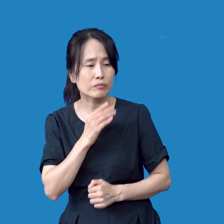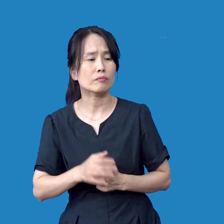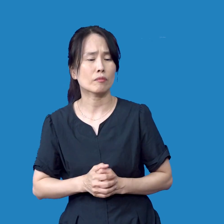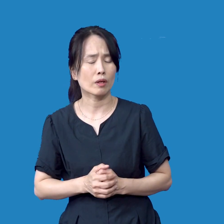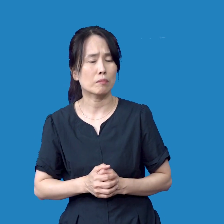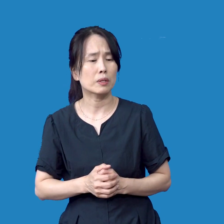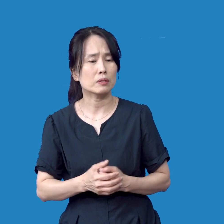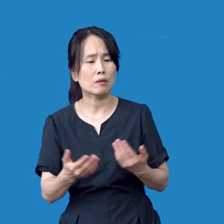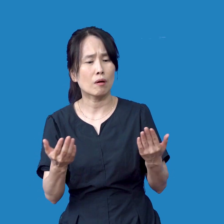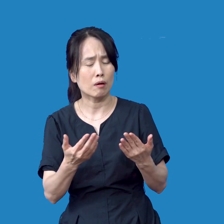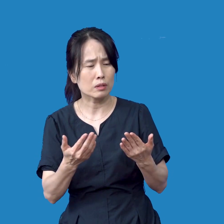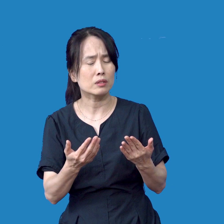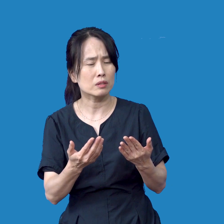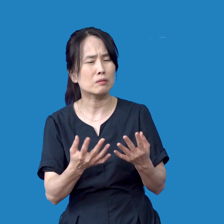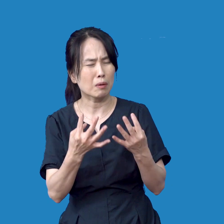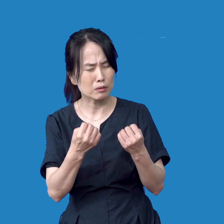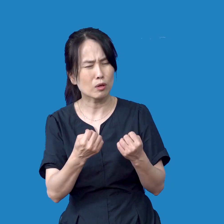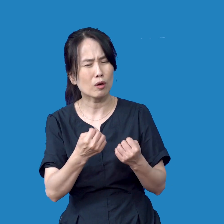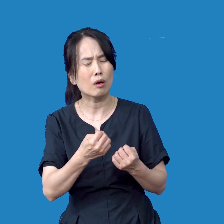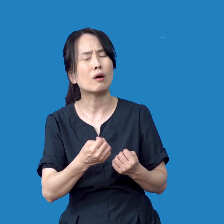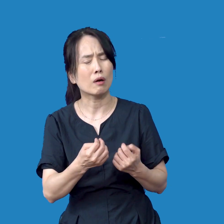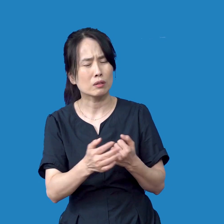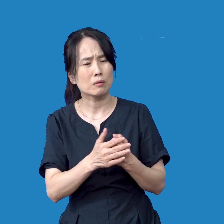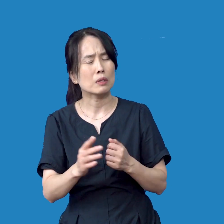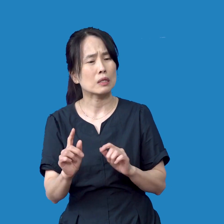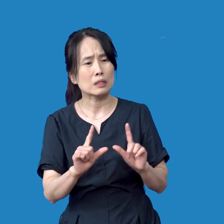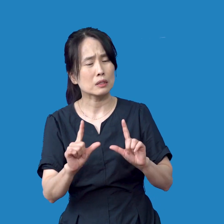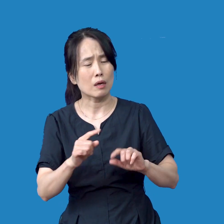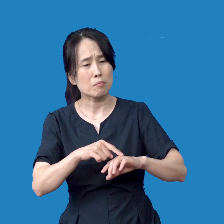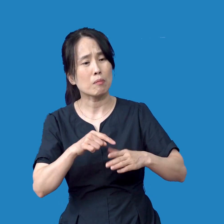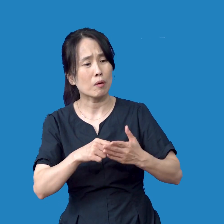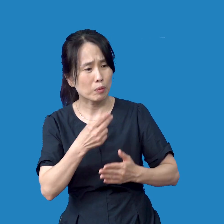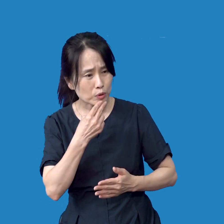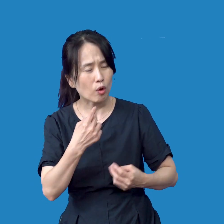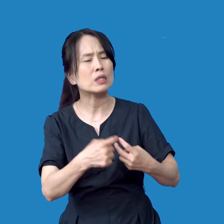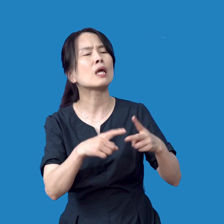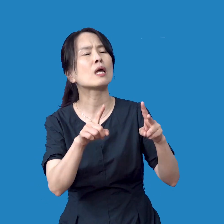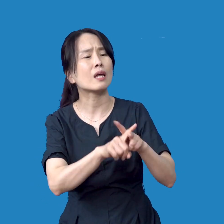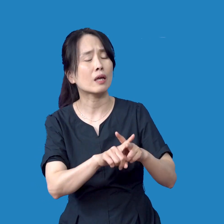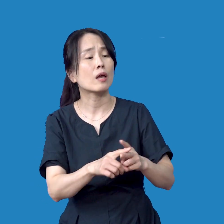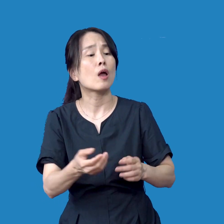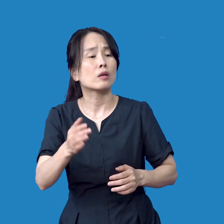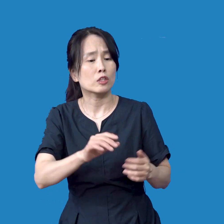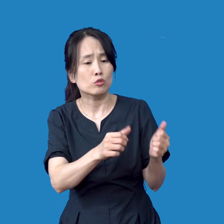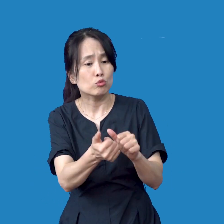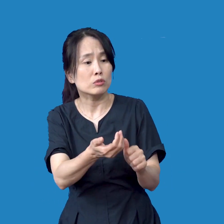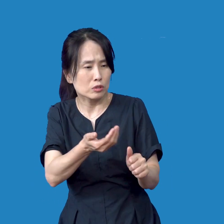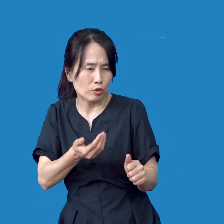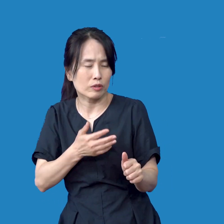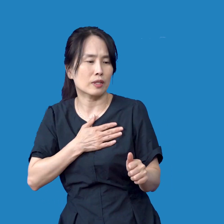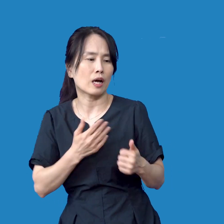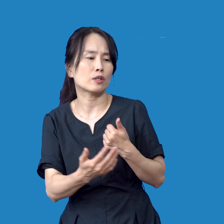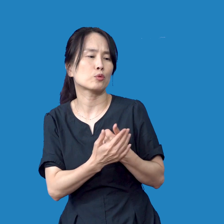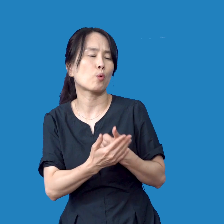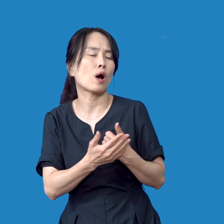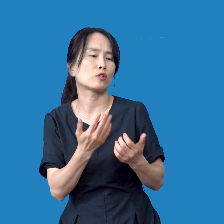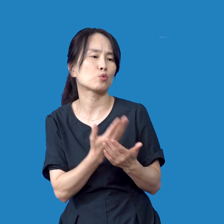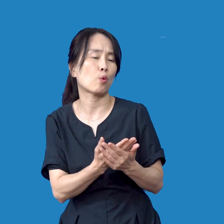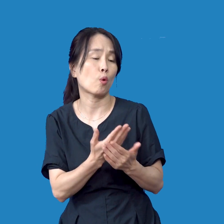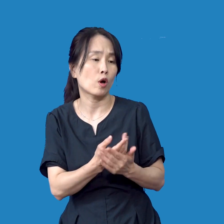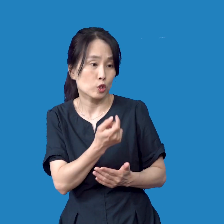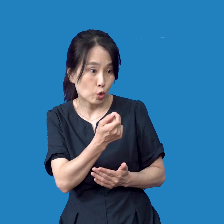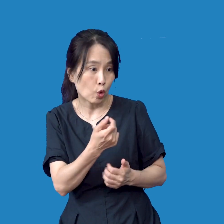됐다면 누구라도 살 마음이 없겠습니다. 그런데 죽기 전에 저를 좀 도와주십시오. 저를